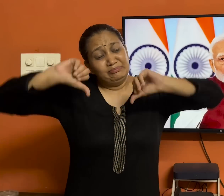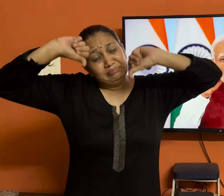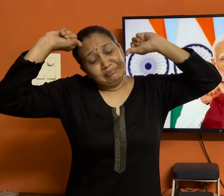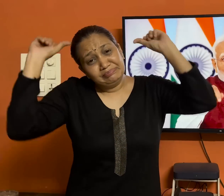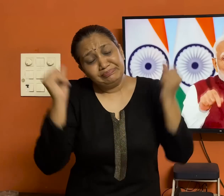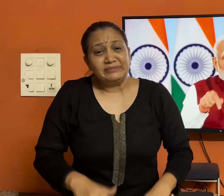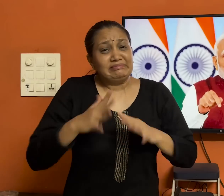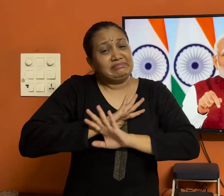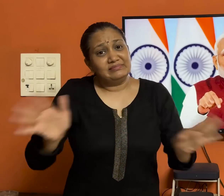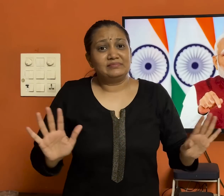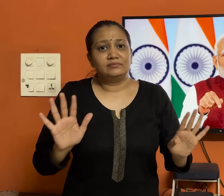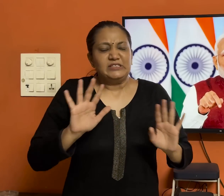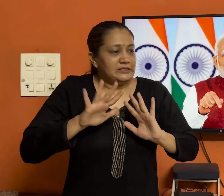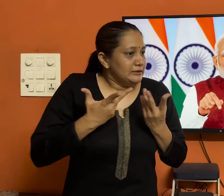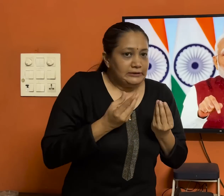इसी मजबूरी में